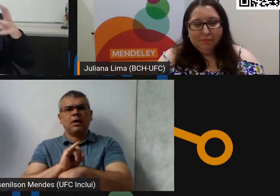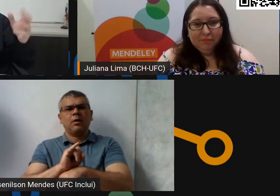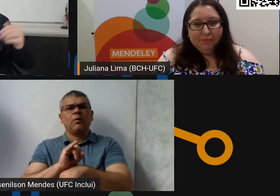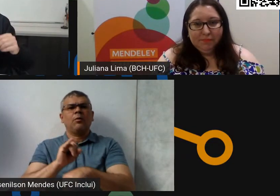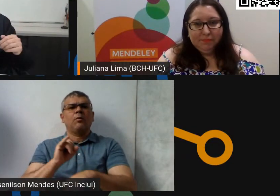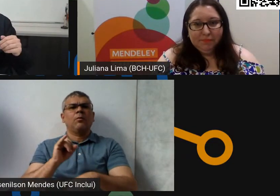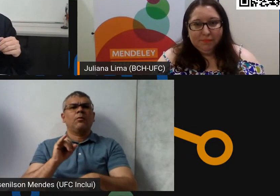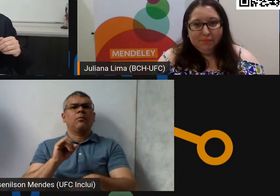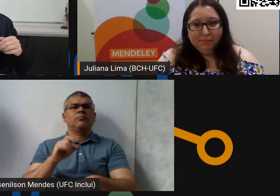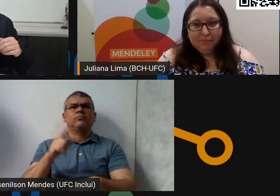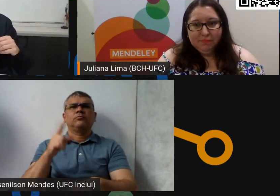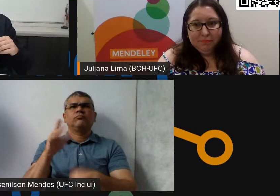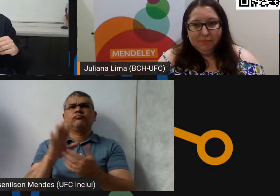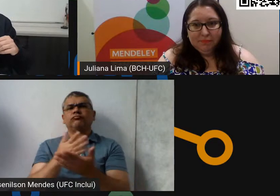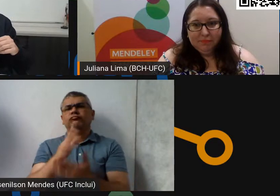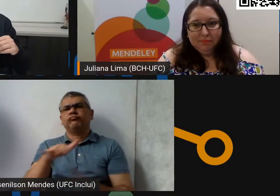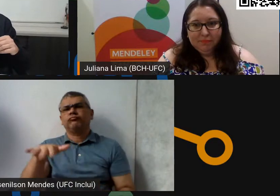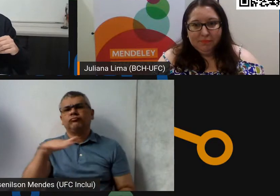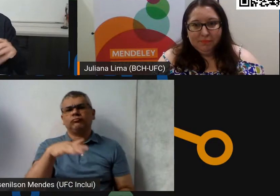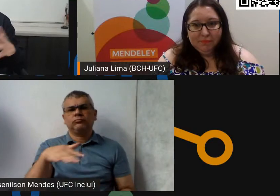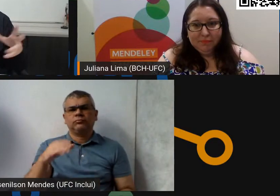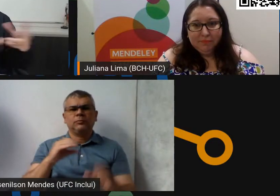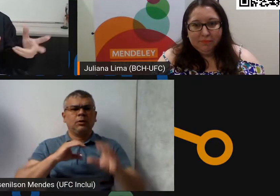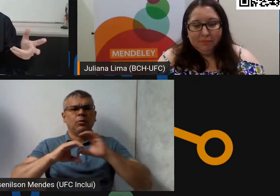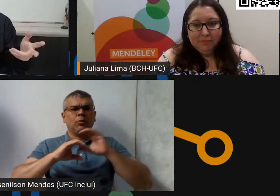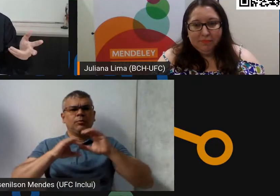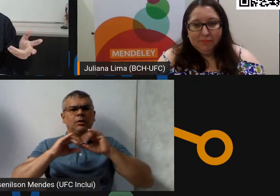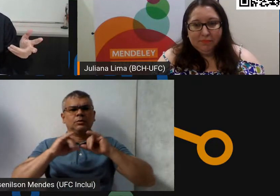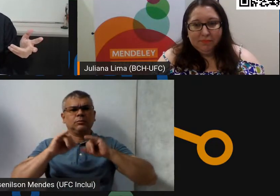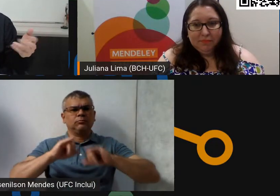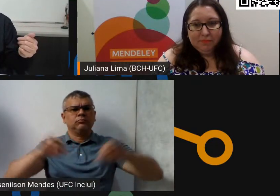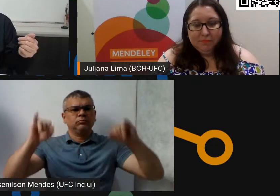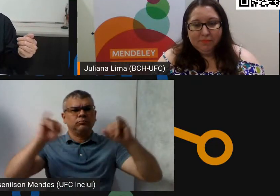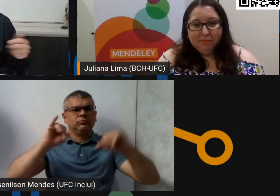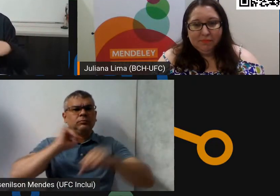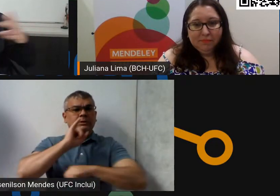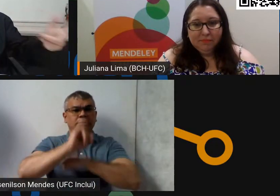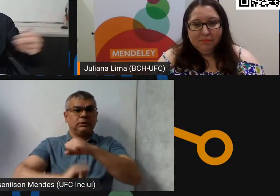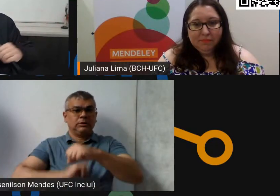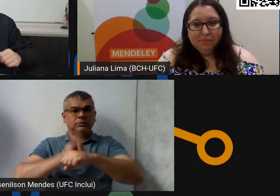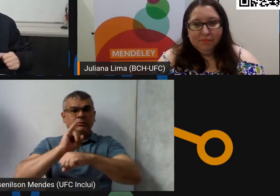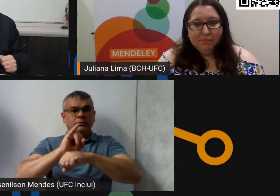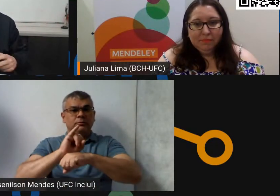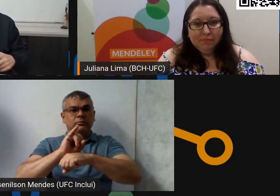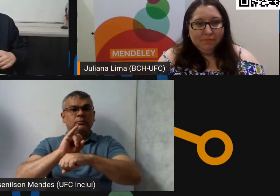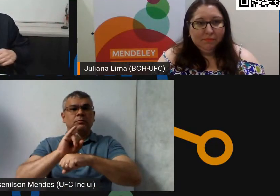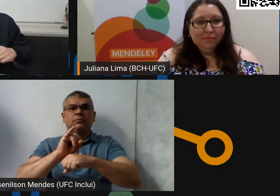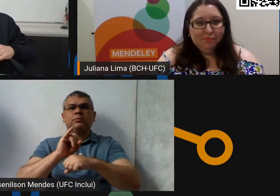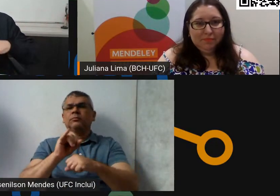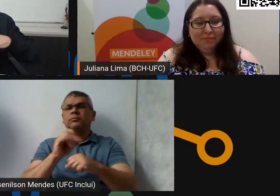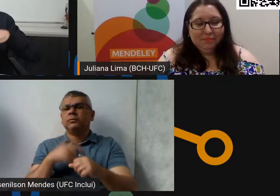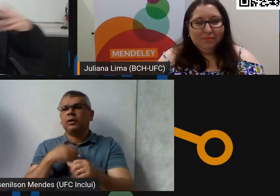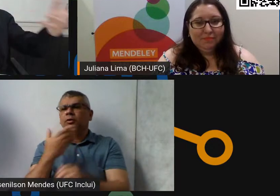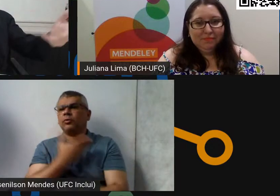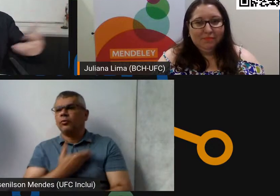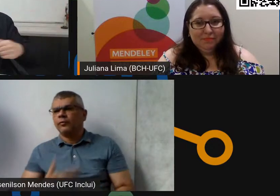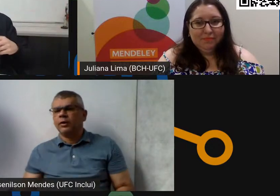em algumas áreas, né? de comunicação internacional, eles trabalham com isso, né? Dados de governo, na